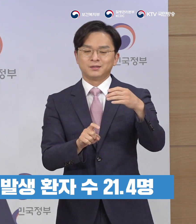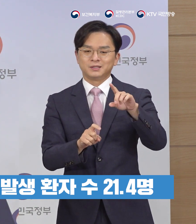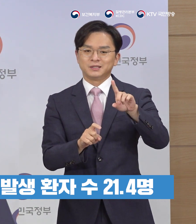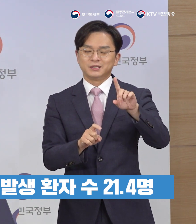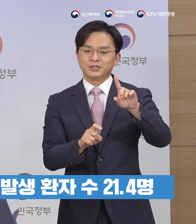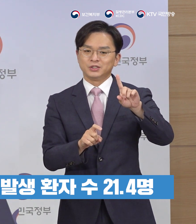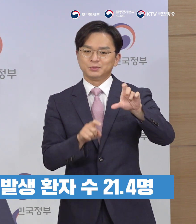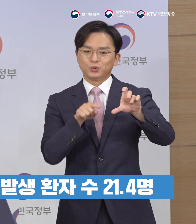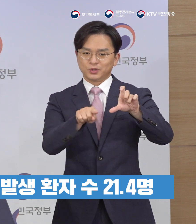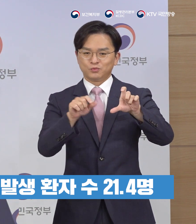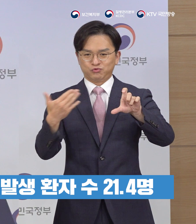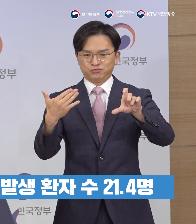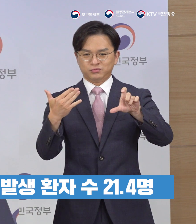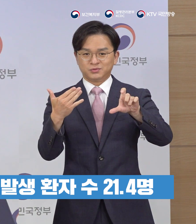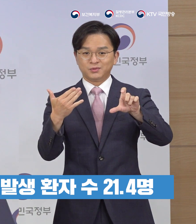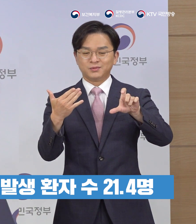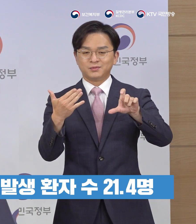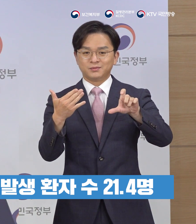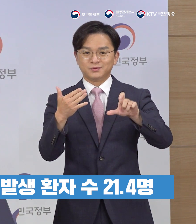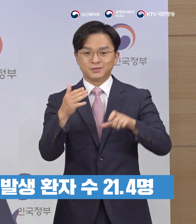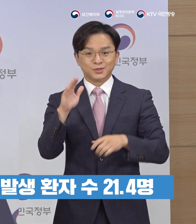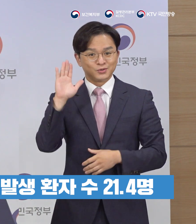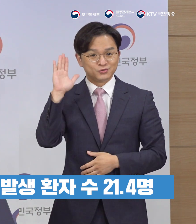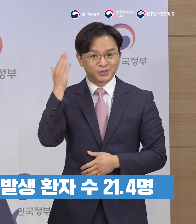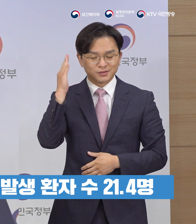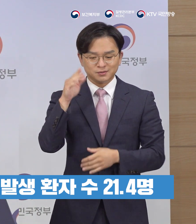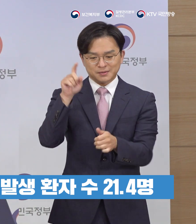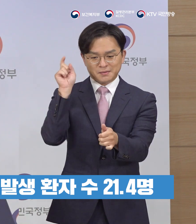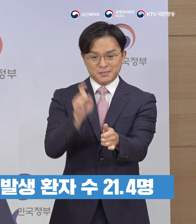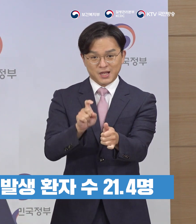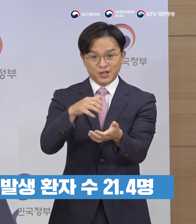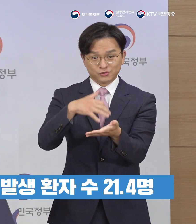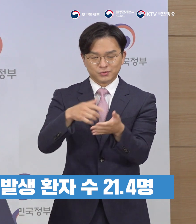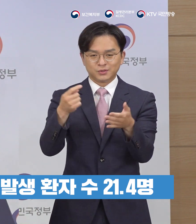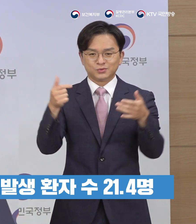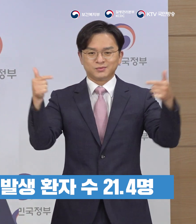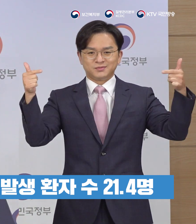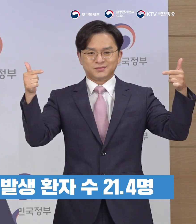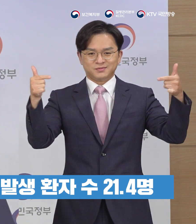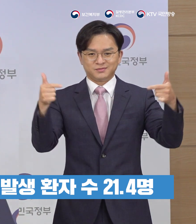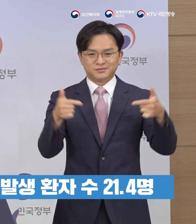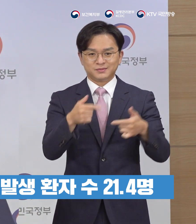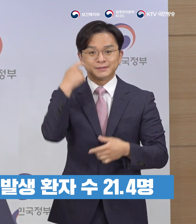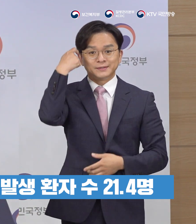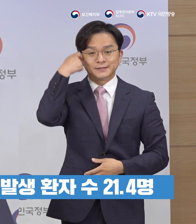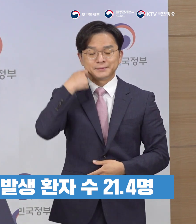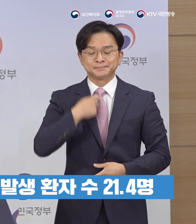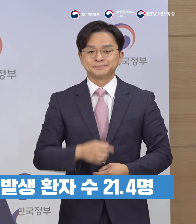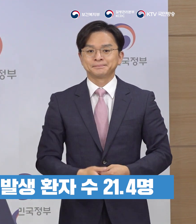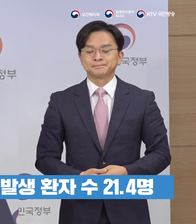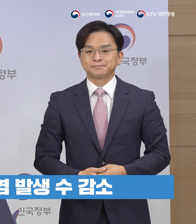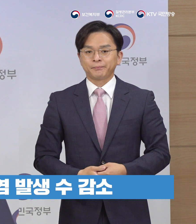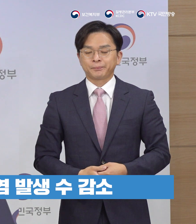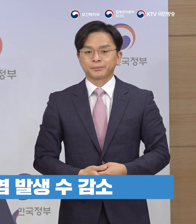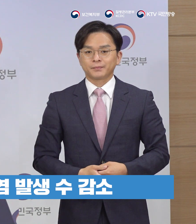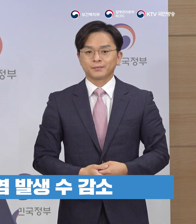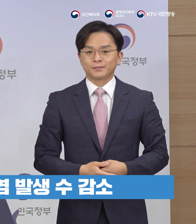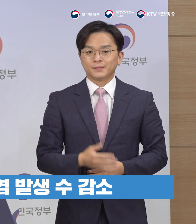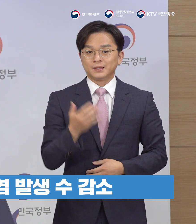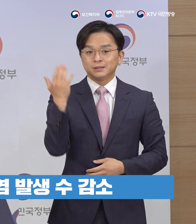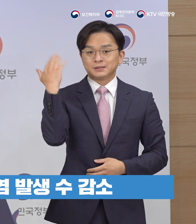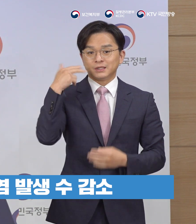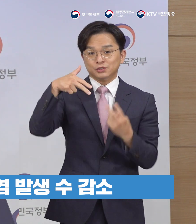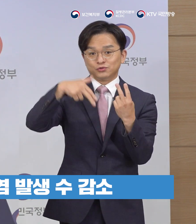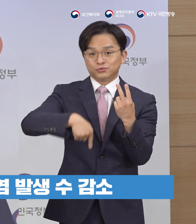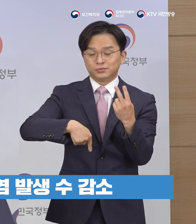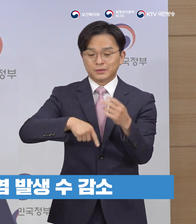환자 수가 10명대로 나타나고 있어 국내 감염은 계속 감소하는 양상이 유지되고 있습니다.